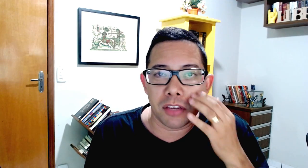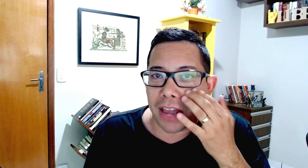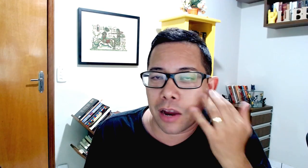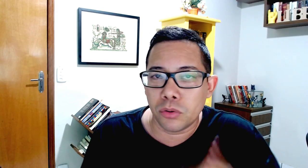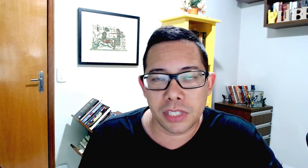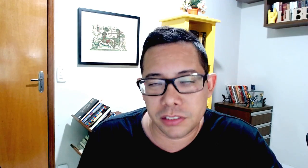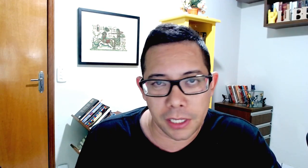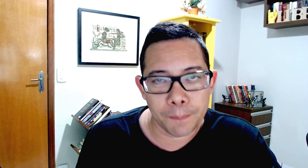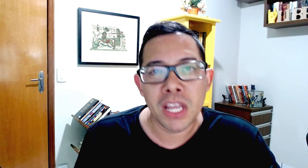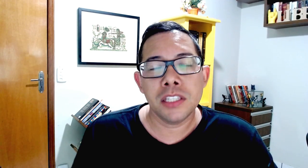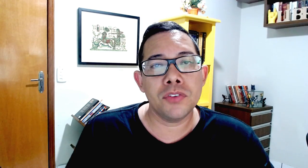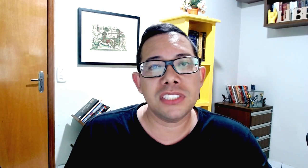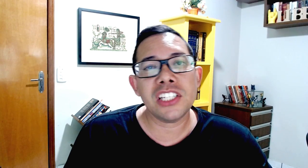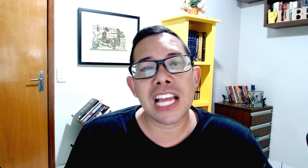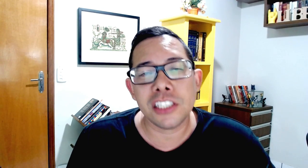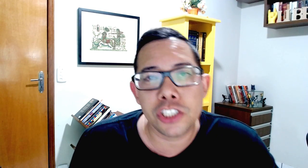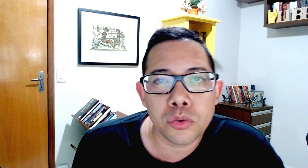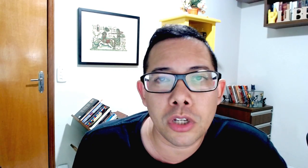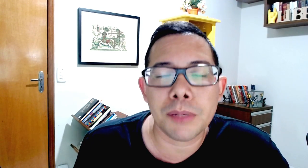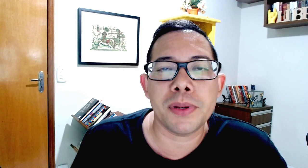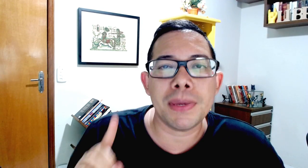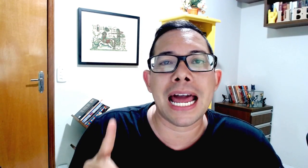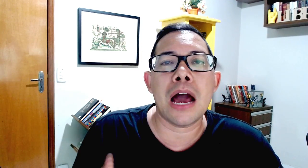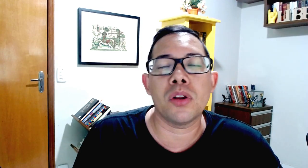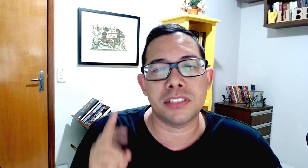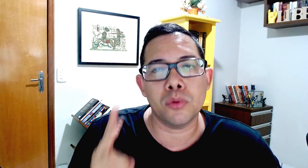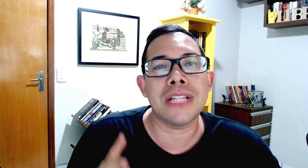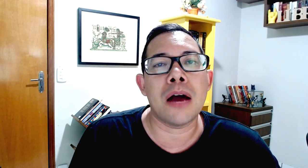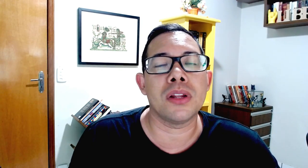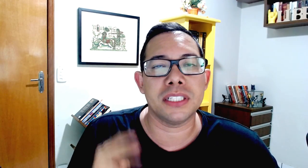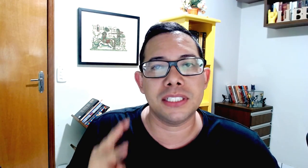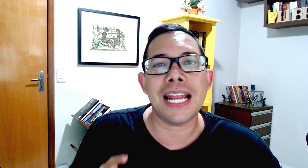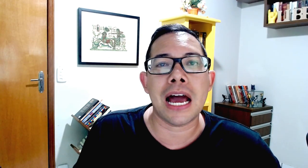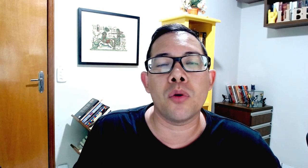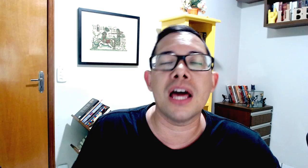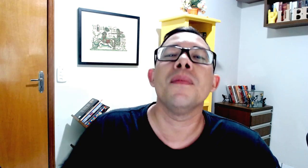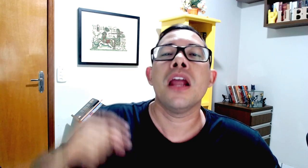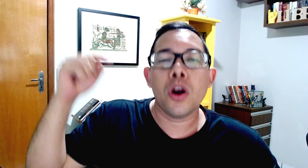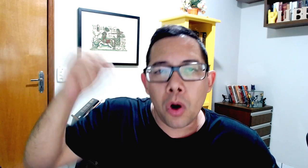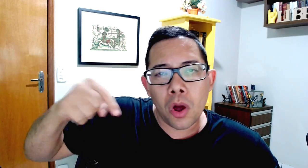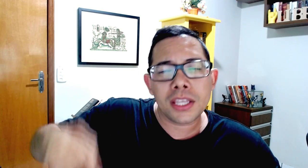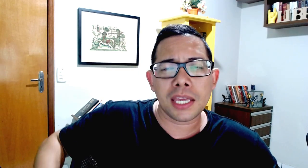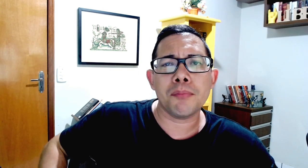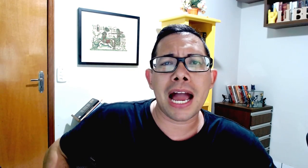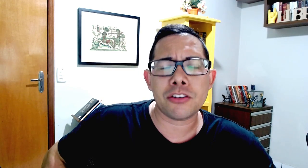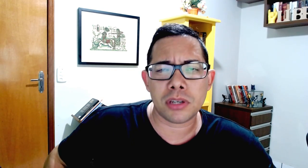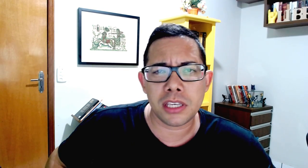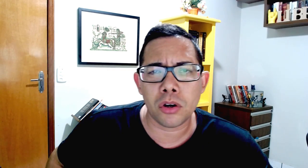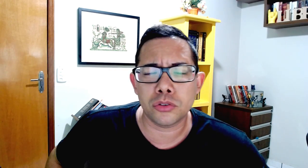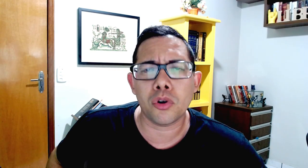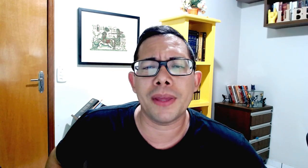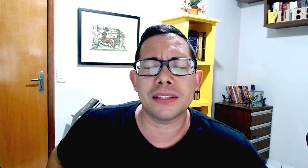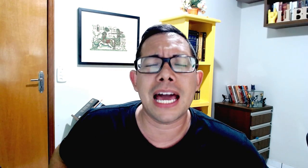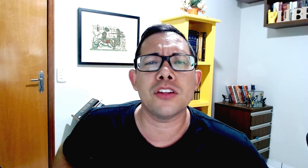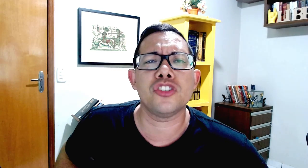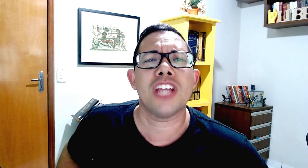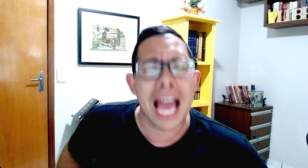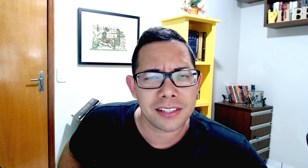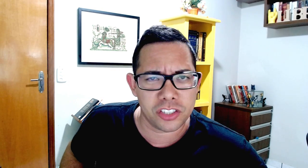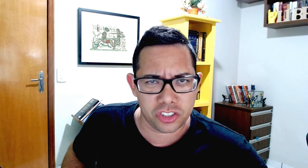evento que vai acontecer se você já assistiu nossa primeira aula segunda aula terceira aula coloca aqui em baixo aqui ó nos comentários já